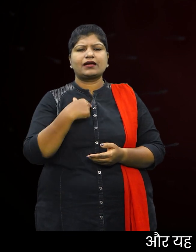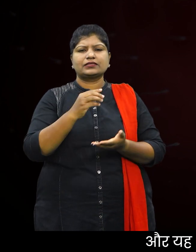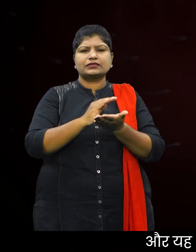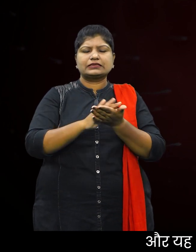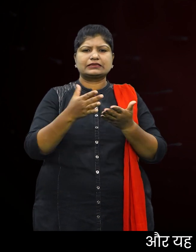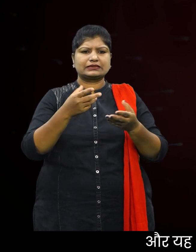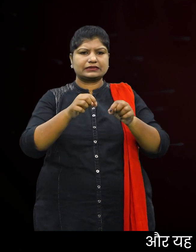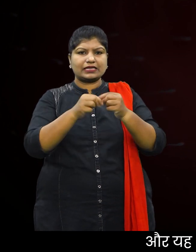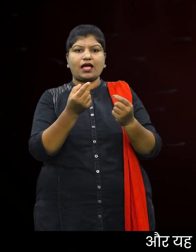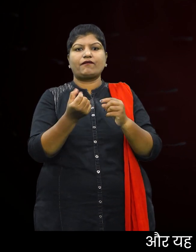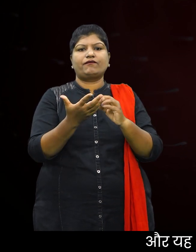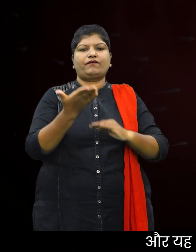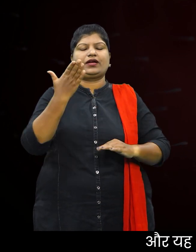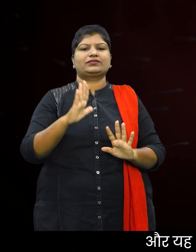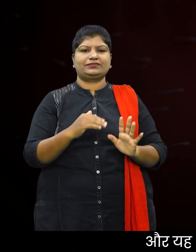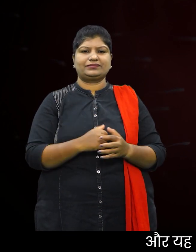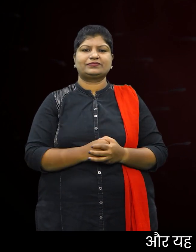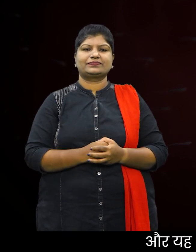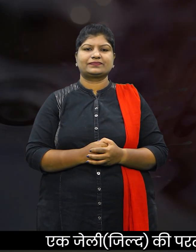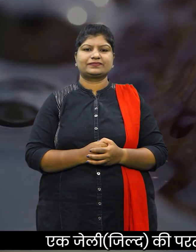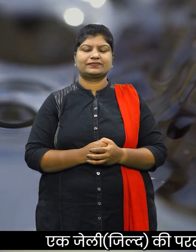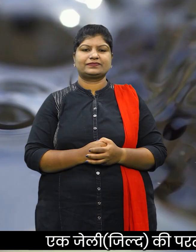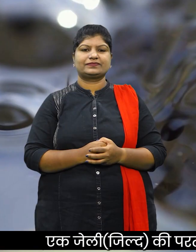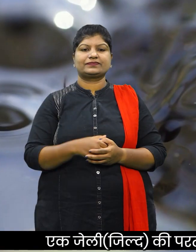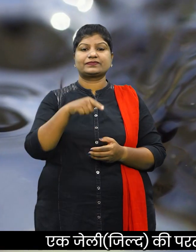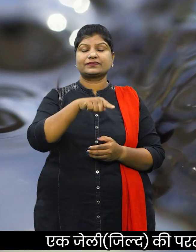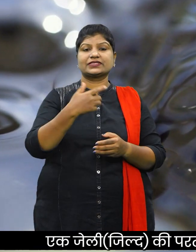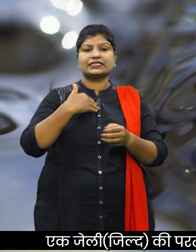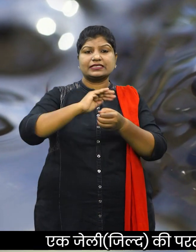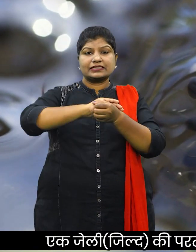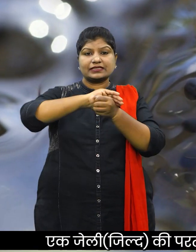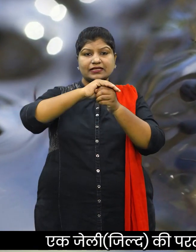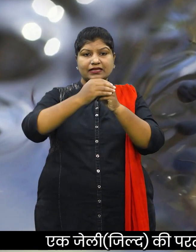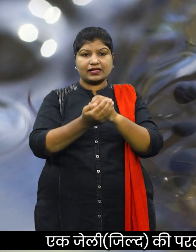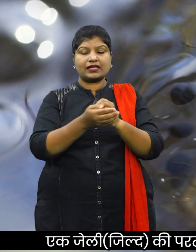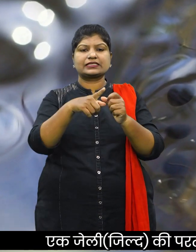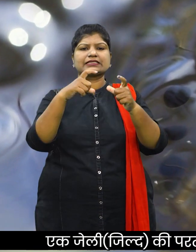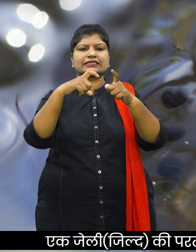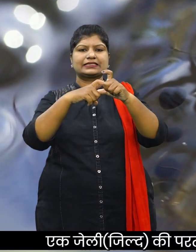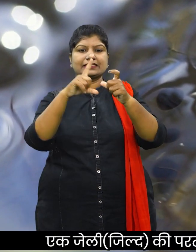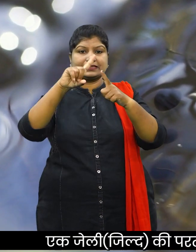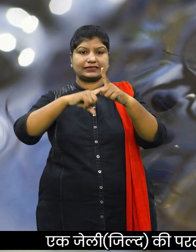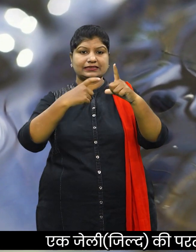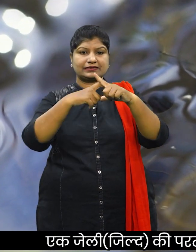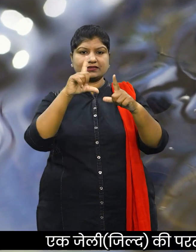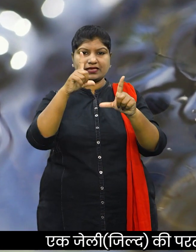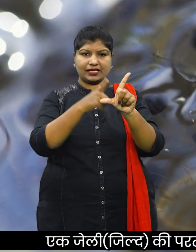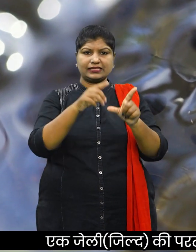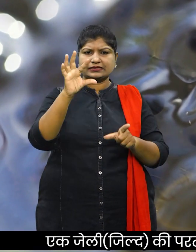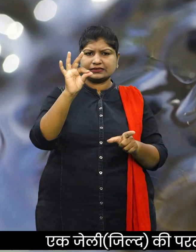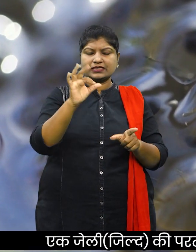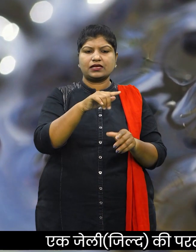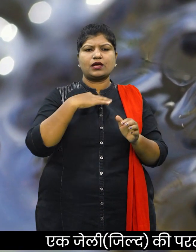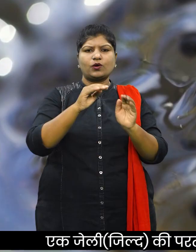एक जली यानी जिल्द की परत अंडों को एक साथ